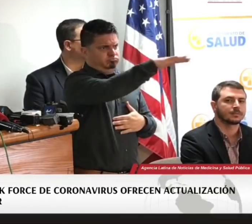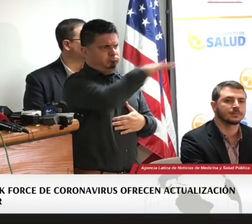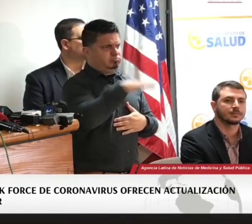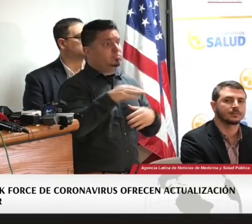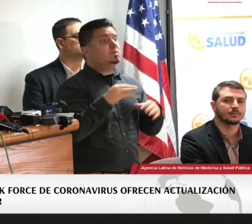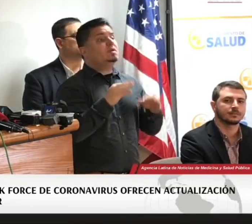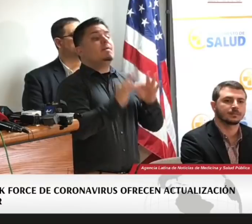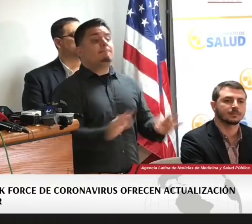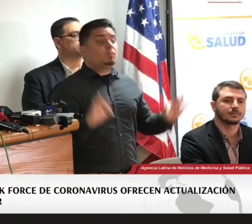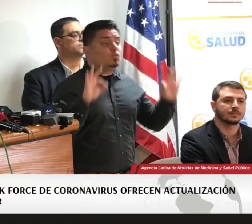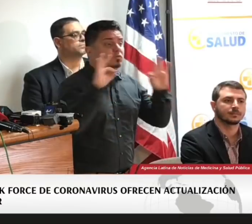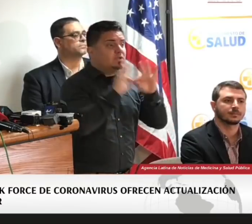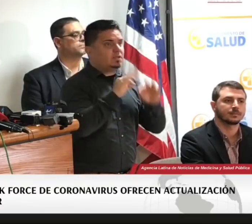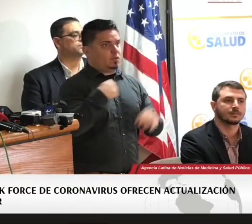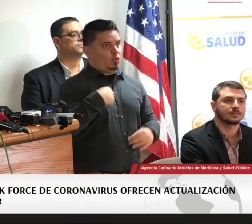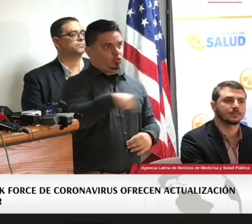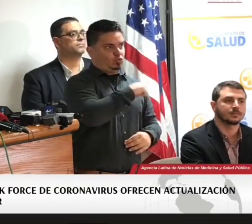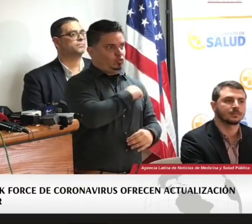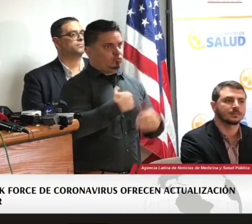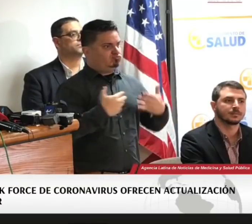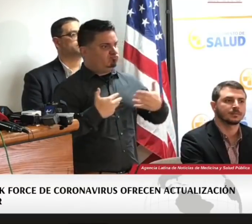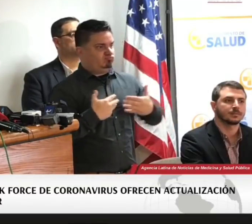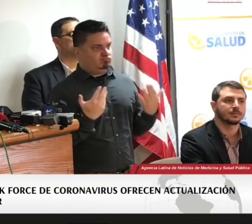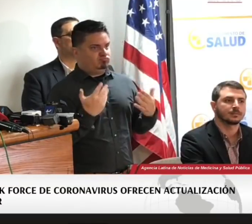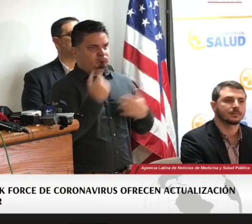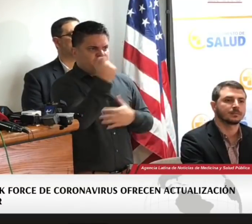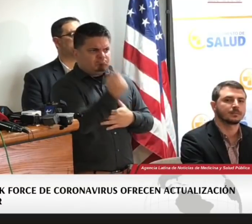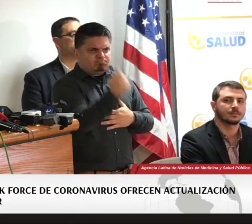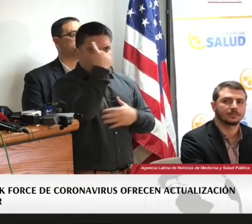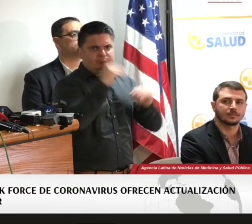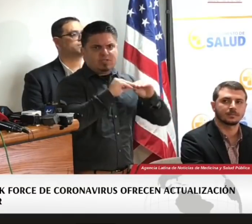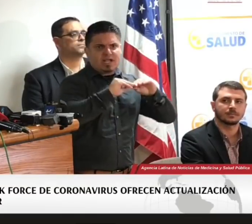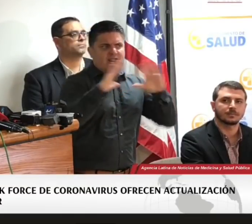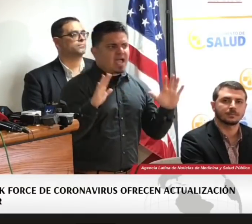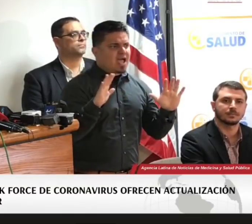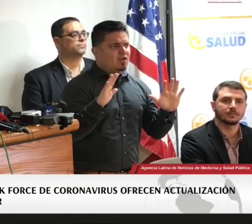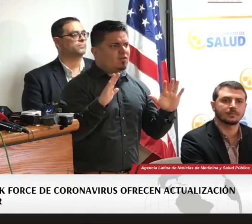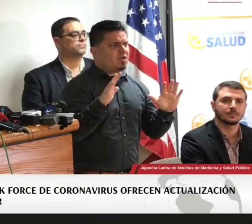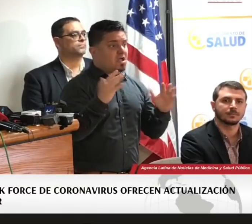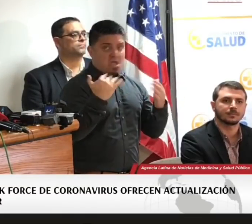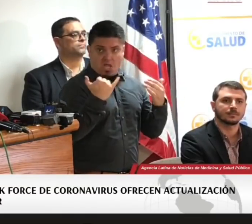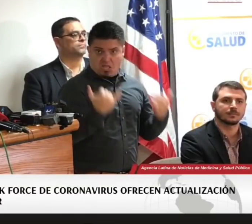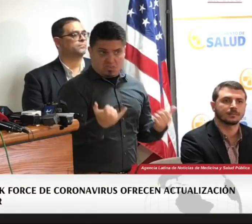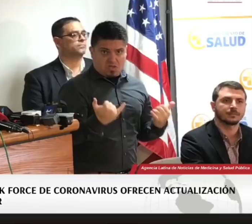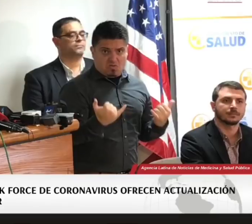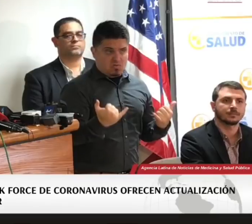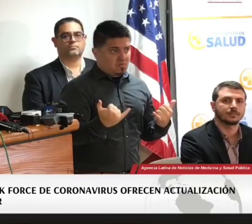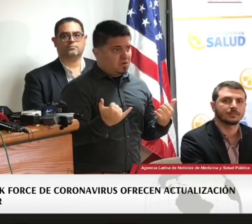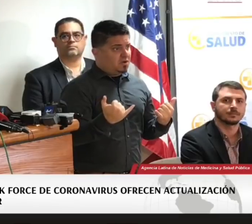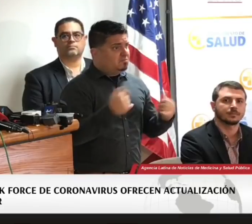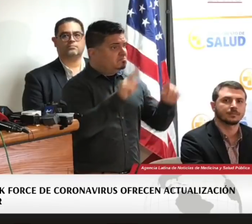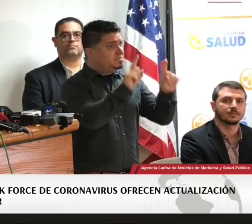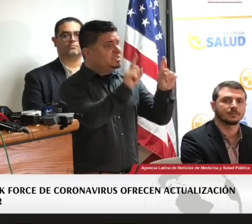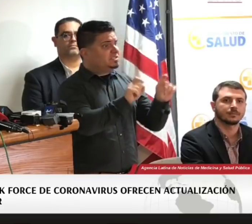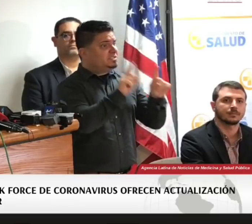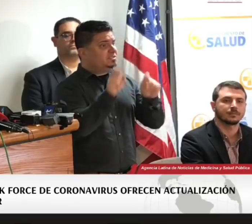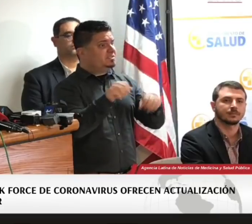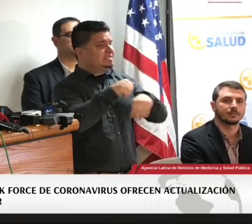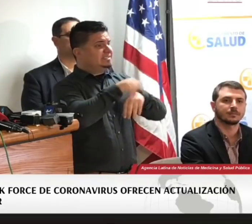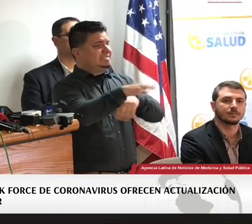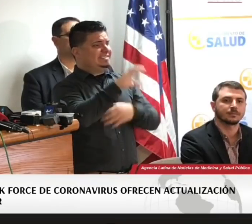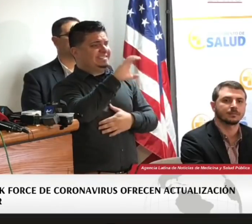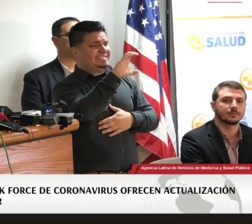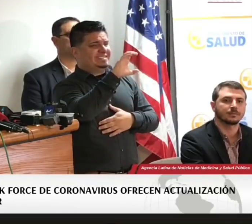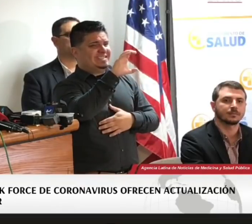que tengamos esto medianamente claro. Hasta el momento, ninguno de los resultados que se han enviado al CDC, de lo